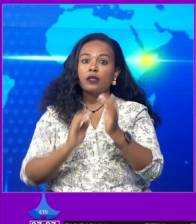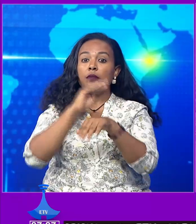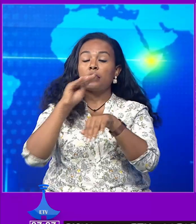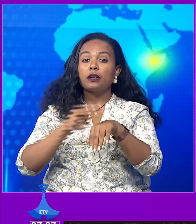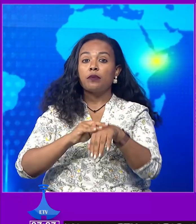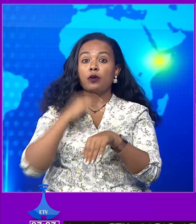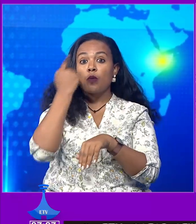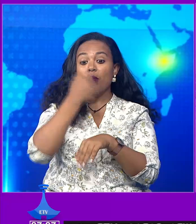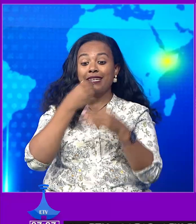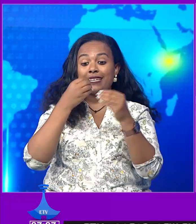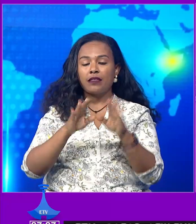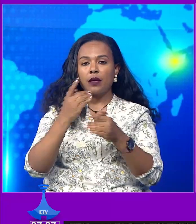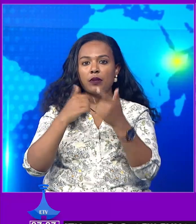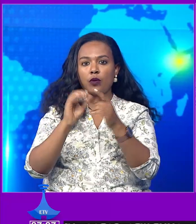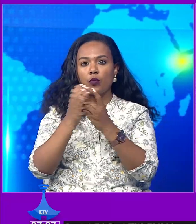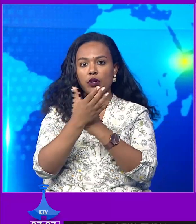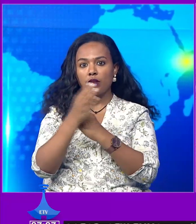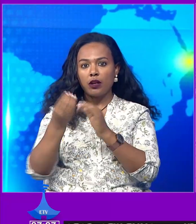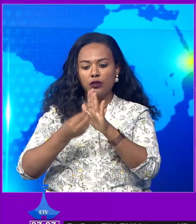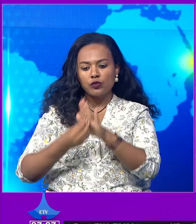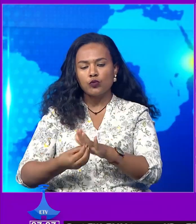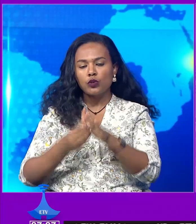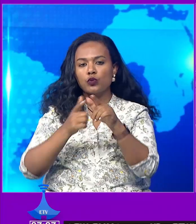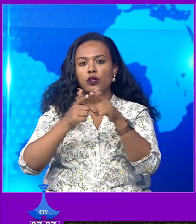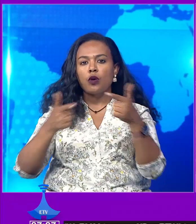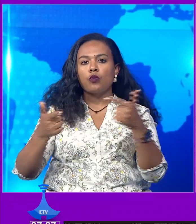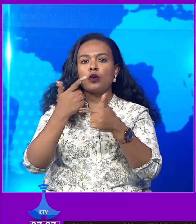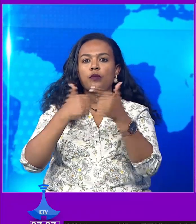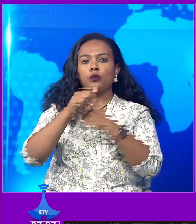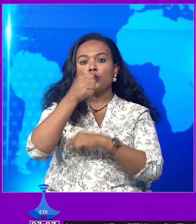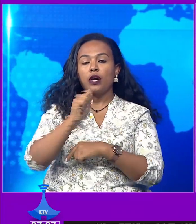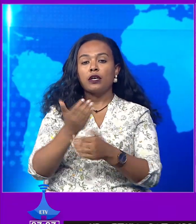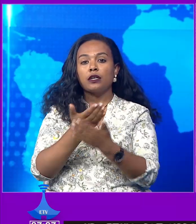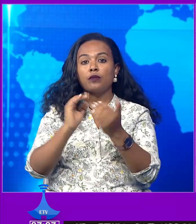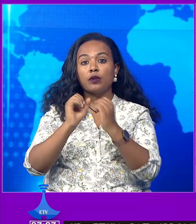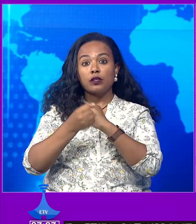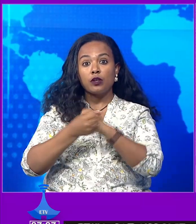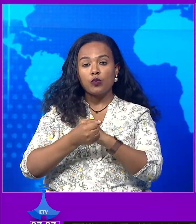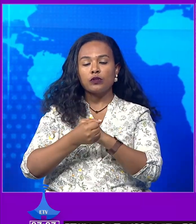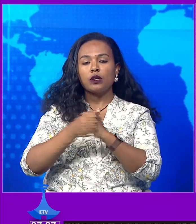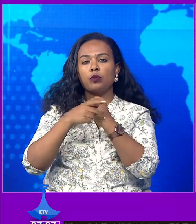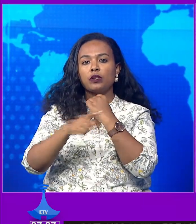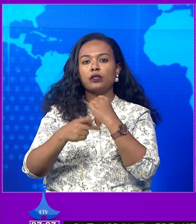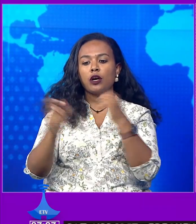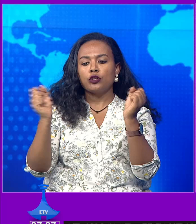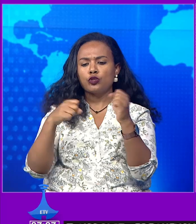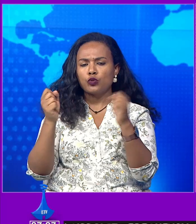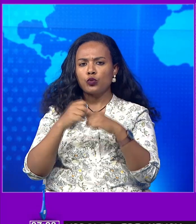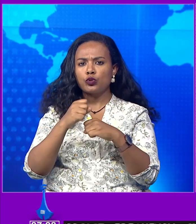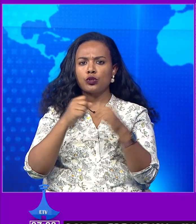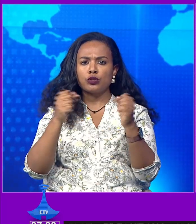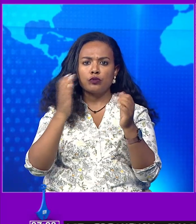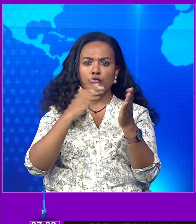መደበኛውን መልክ እያጣ የመጣው ሁኔታና ተጽዕኖአቸውን እያጎሉ ከመጡ የአየር ንብረት ለውጥ፣ የጂኦፖለቲካ ውጥረት፣ ግጭቶች፣ ሰብአዊ